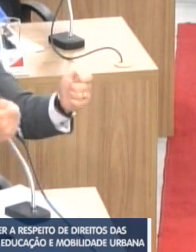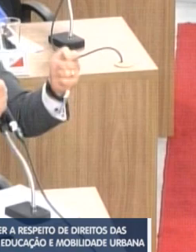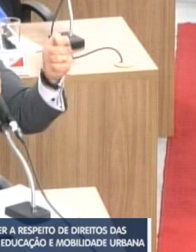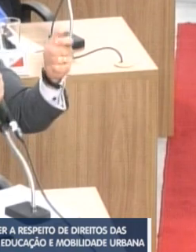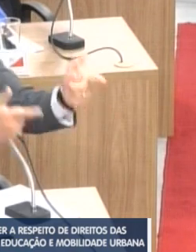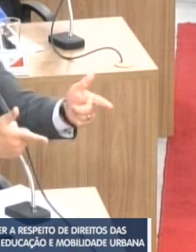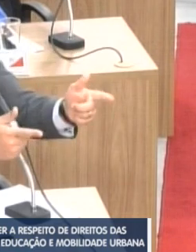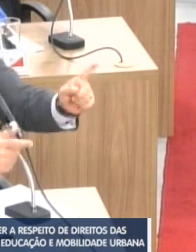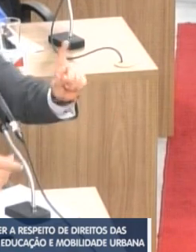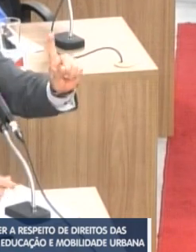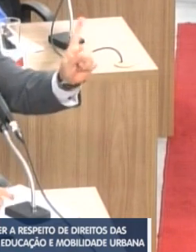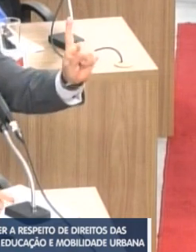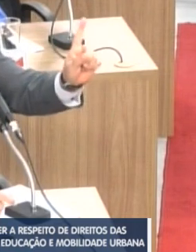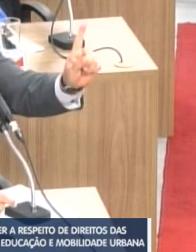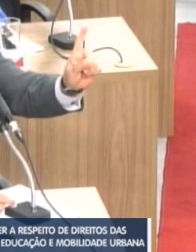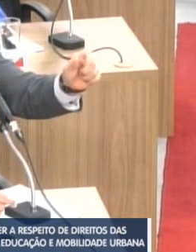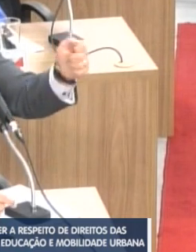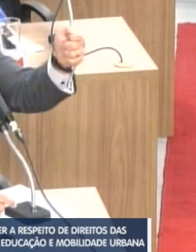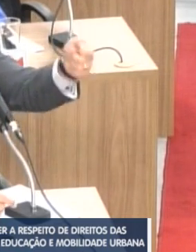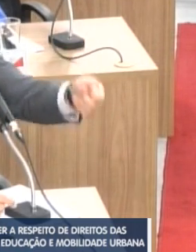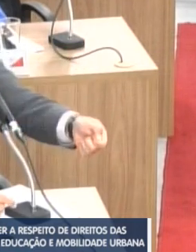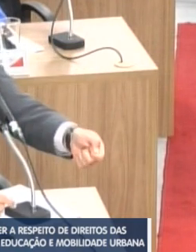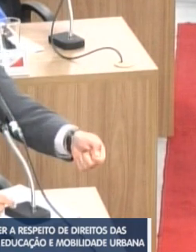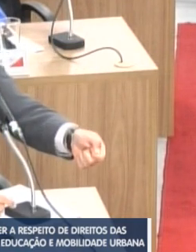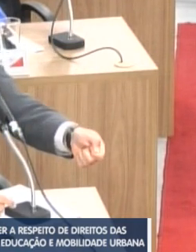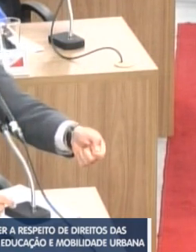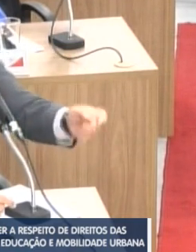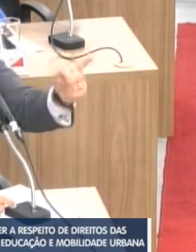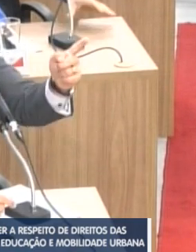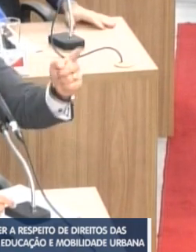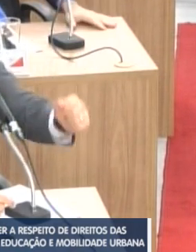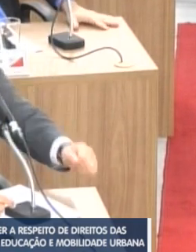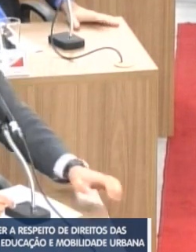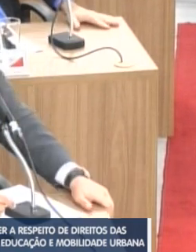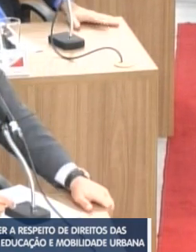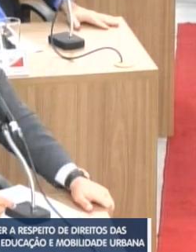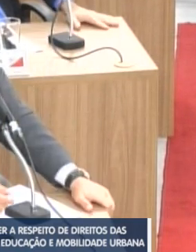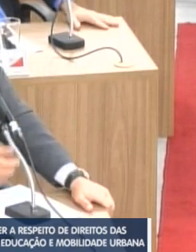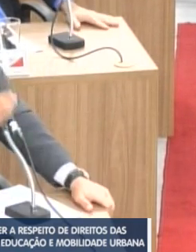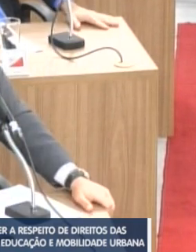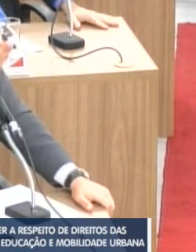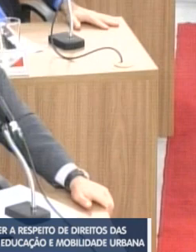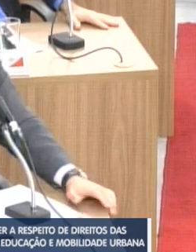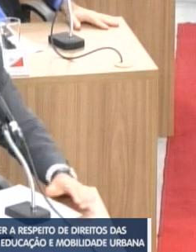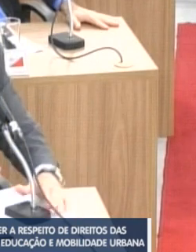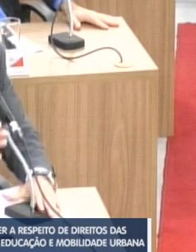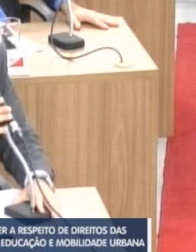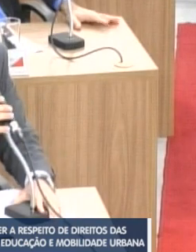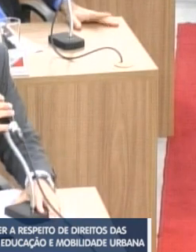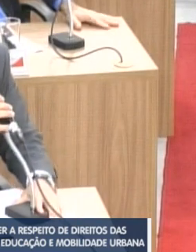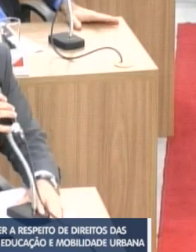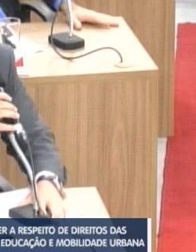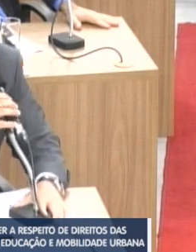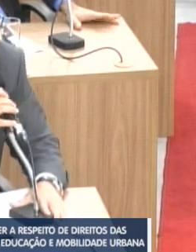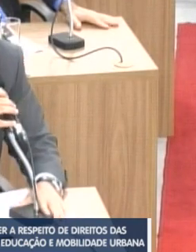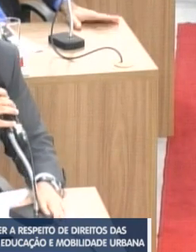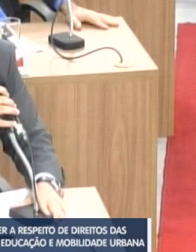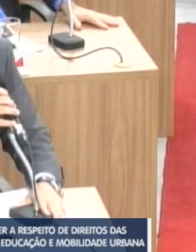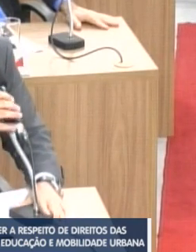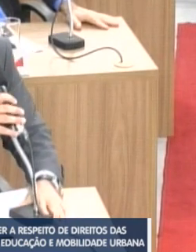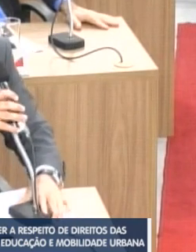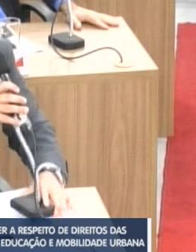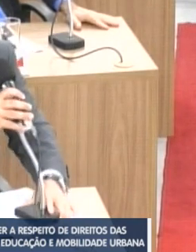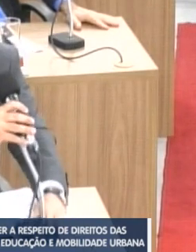pessoas, de inclusão. Isso não é favor, isso é inclusão. Deus abençoe sua vida. Amém. Obrigado. Você sempre possa estar também conosco aqui na Câmara.